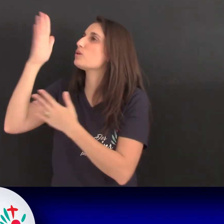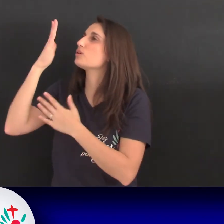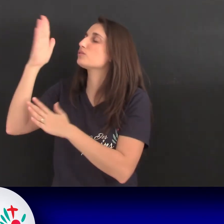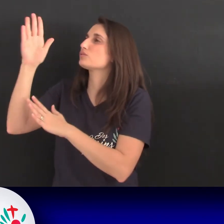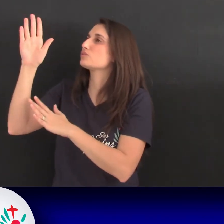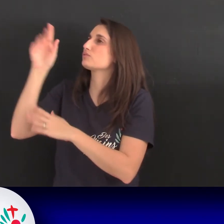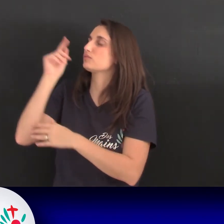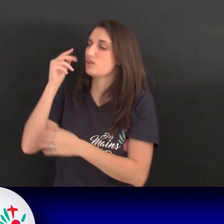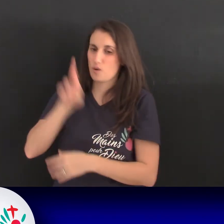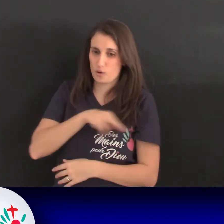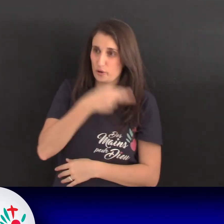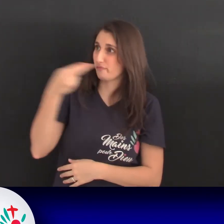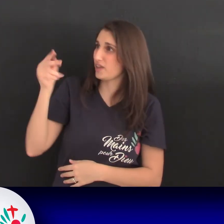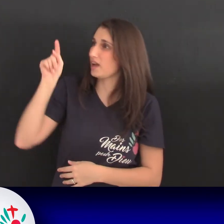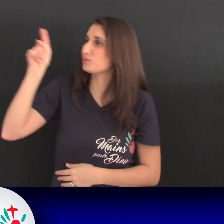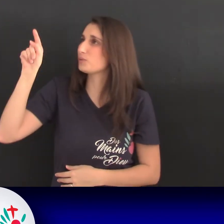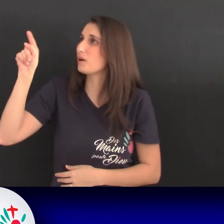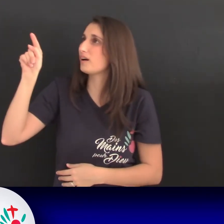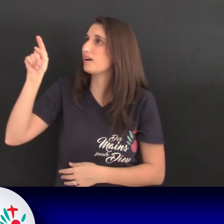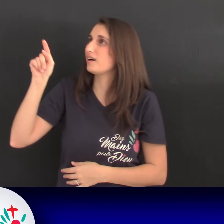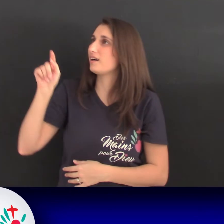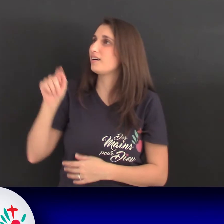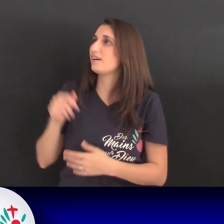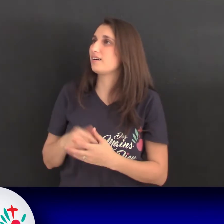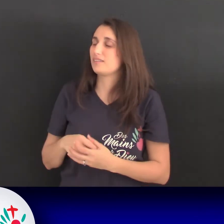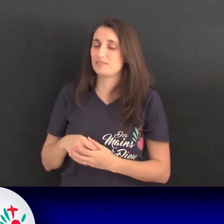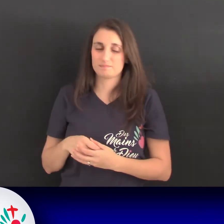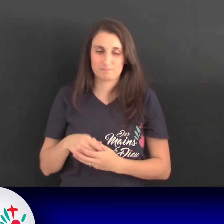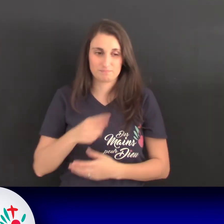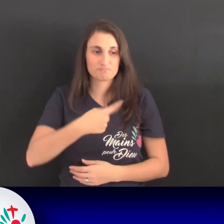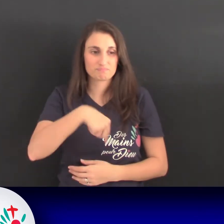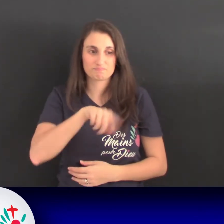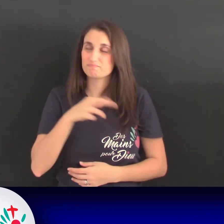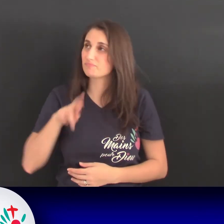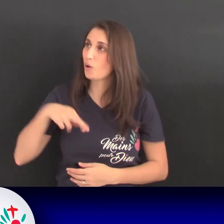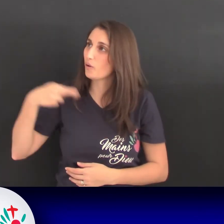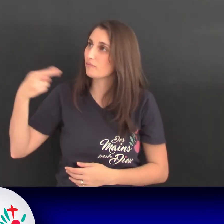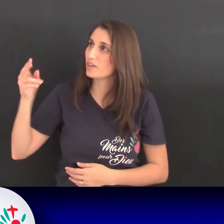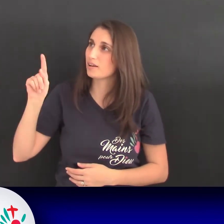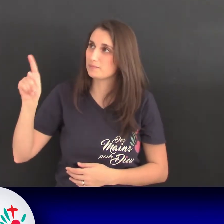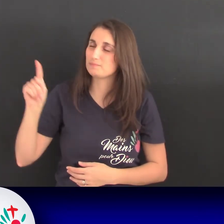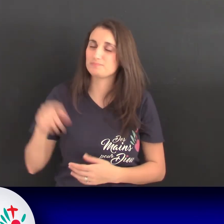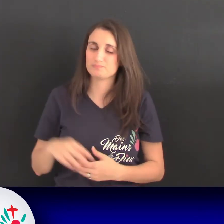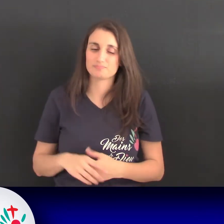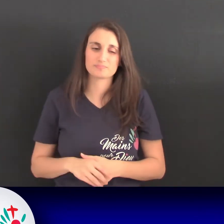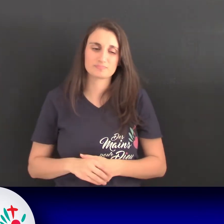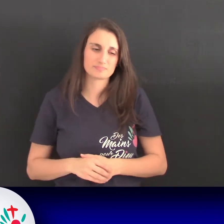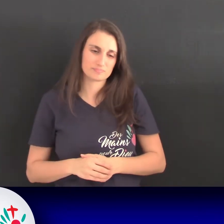Alléluia. Sois loué, Jésus.